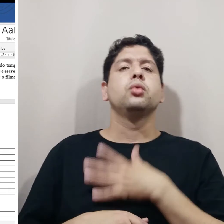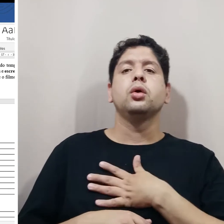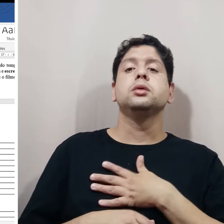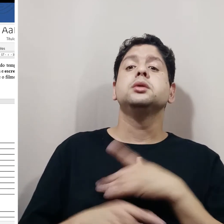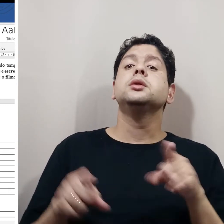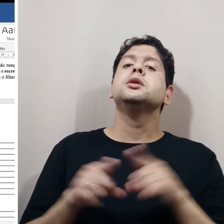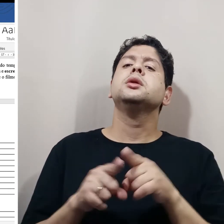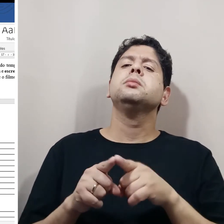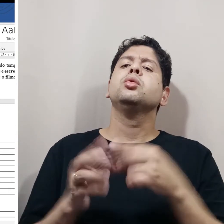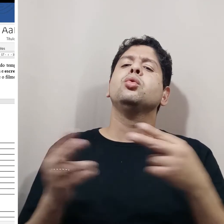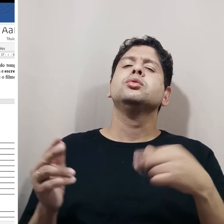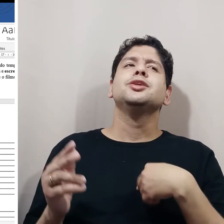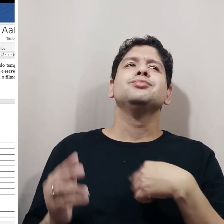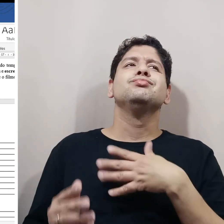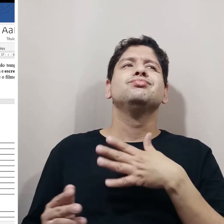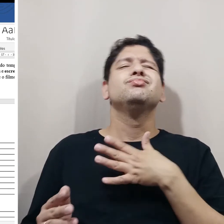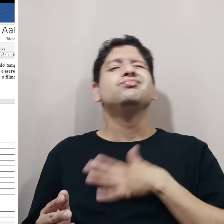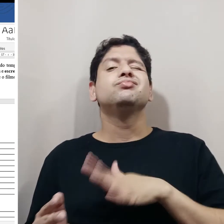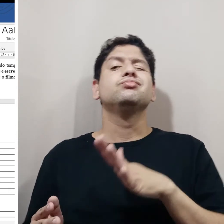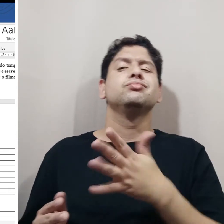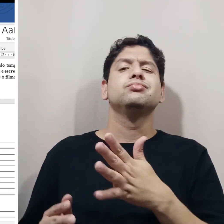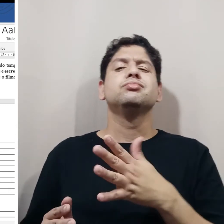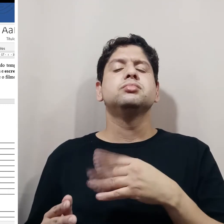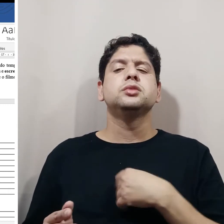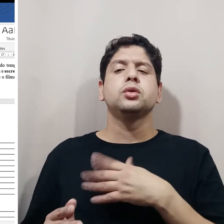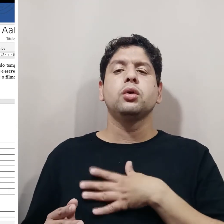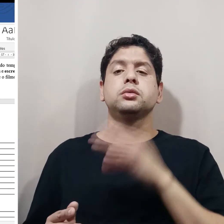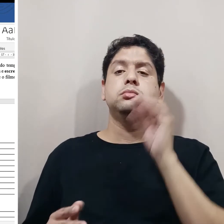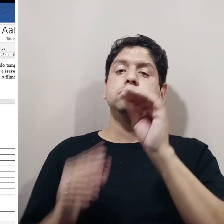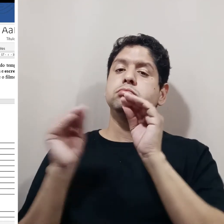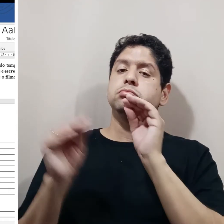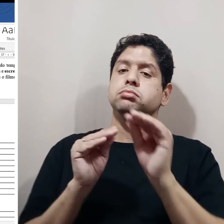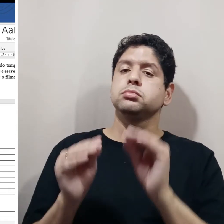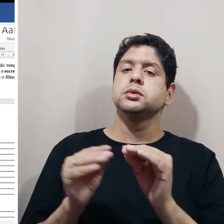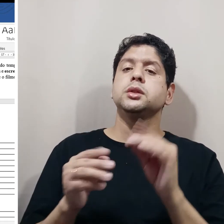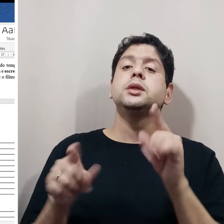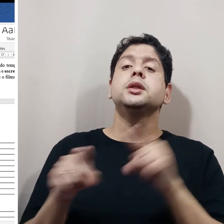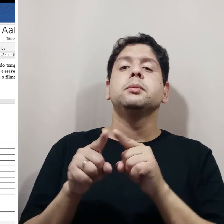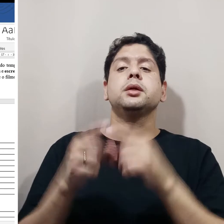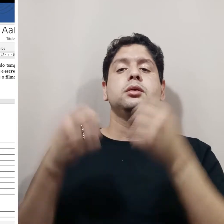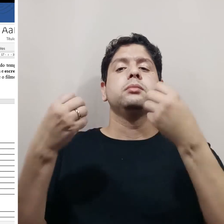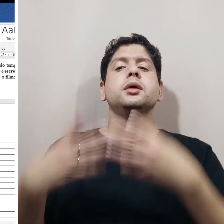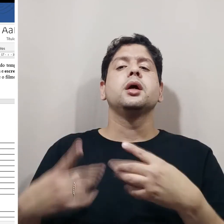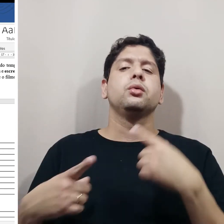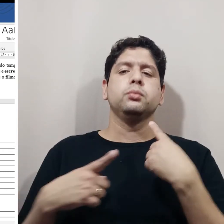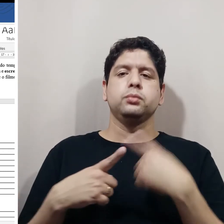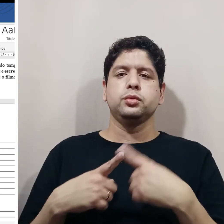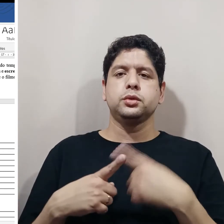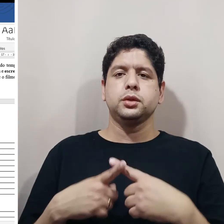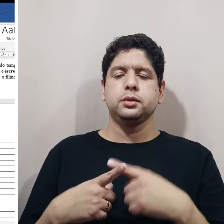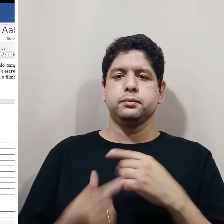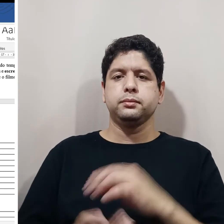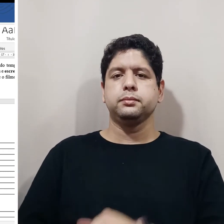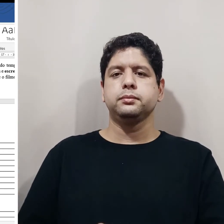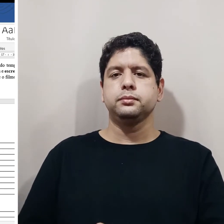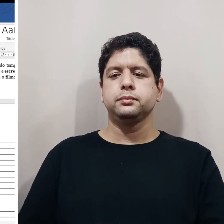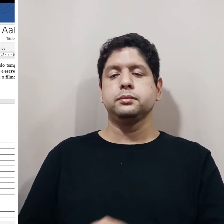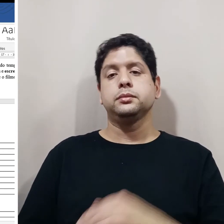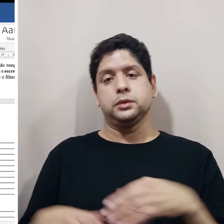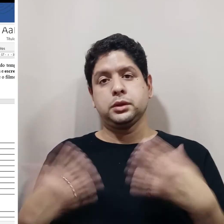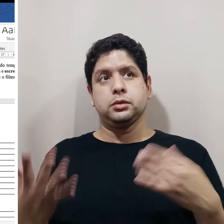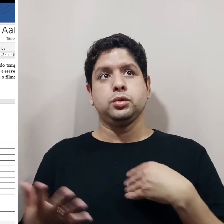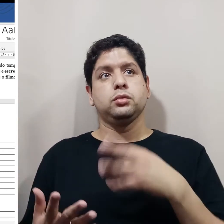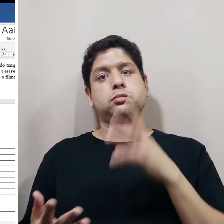ser negativa, né? Ou seja, você vai destacar aquilo que você mais gostou no filme e aquilo que você